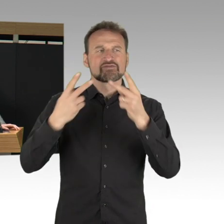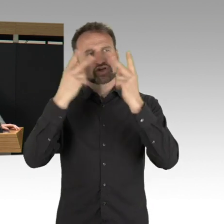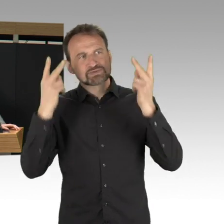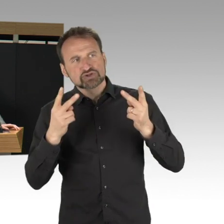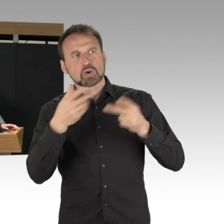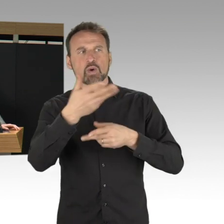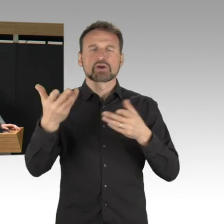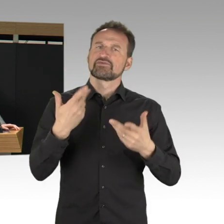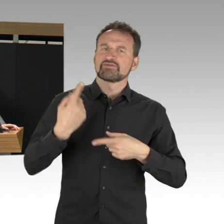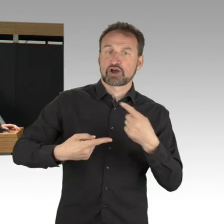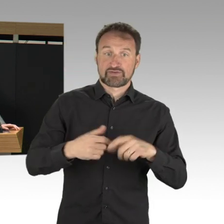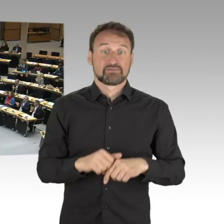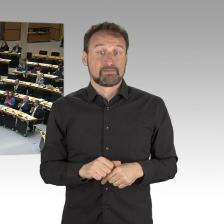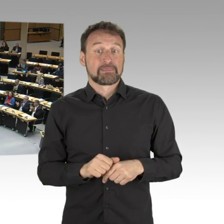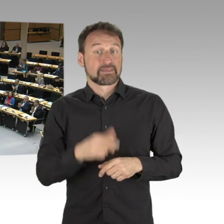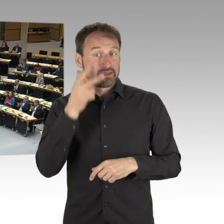war.